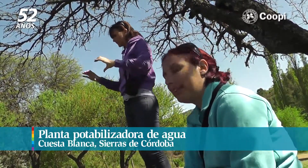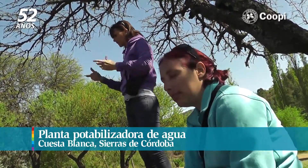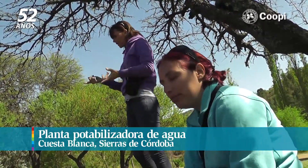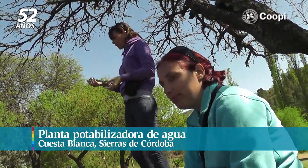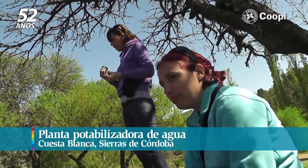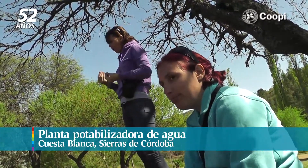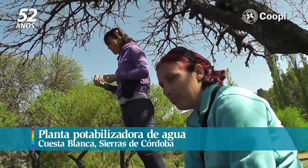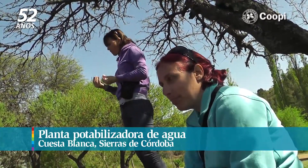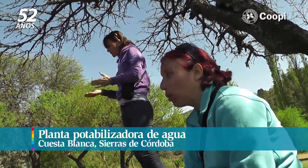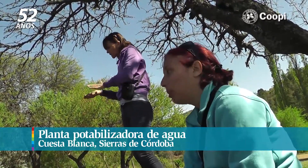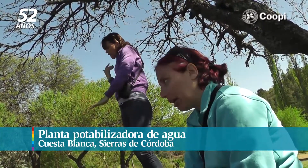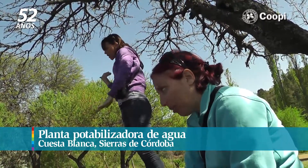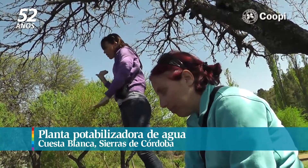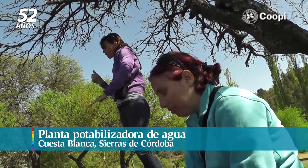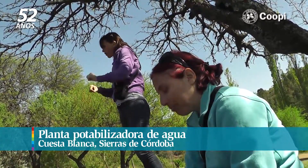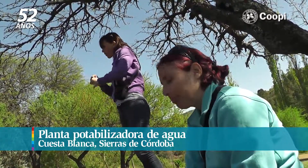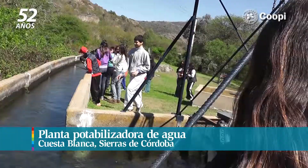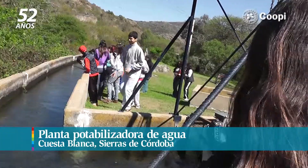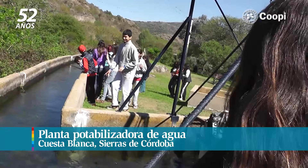transparente. Está complicado.